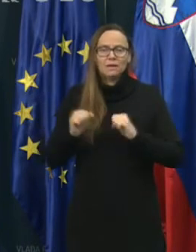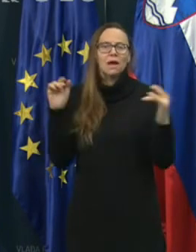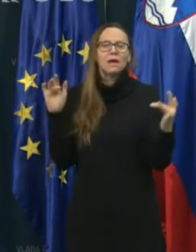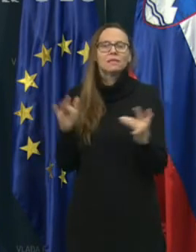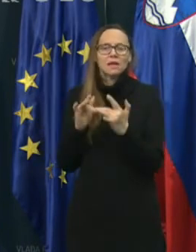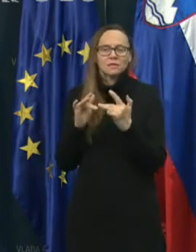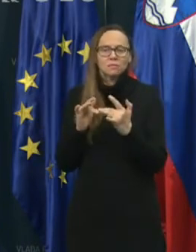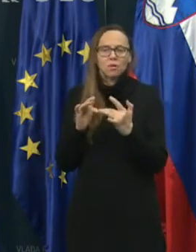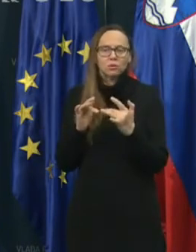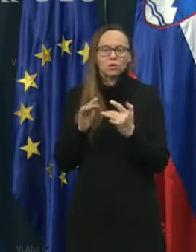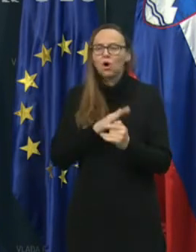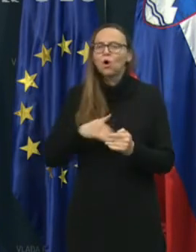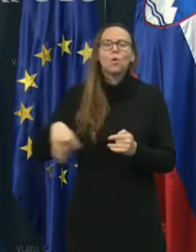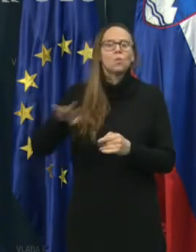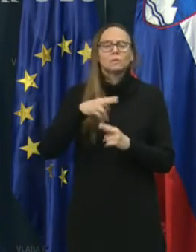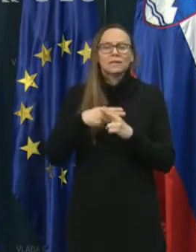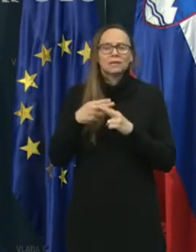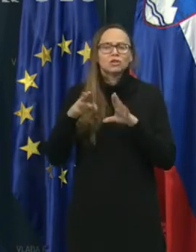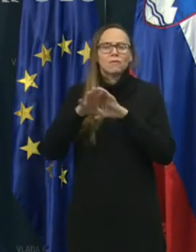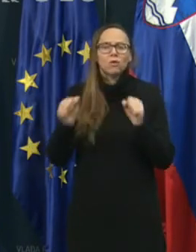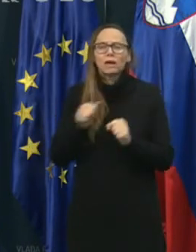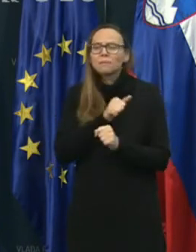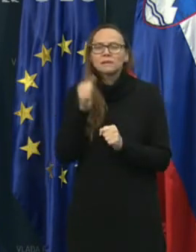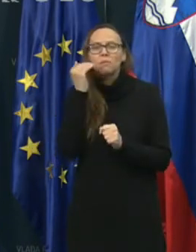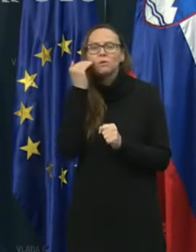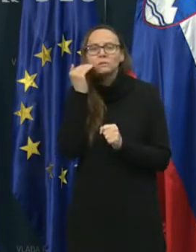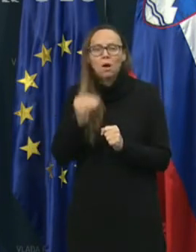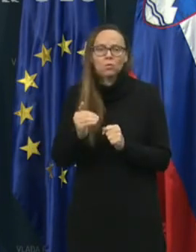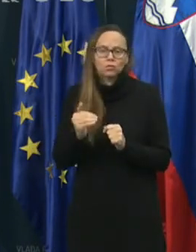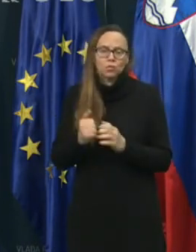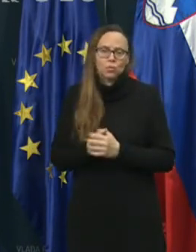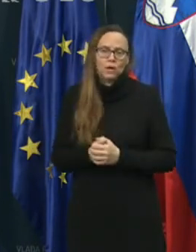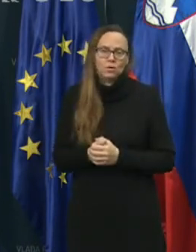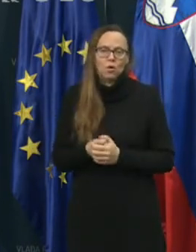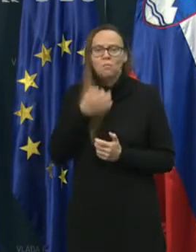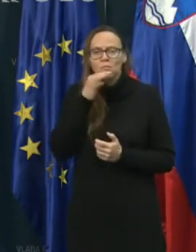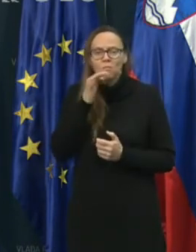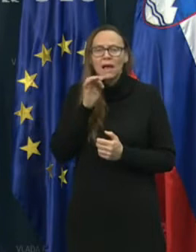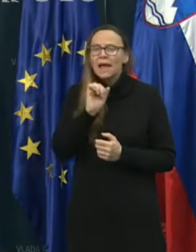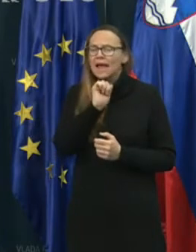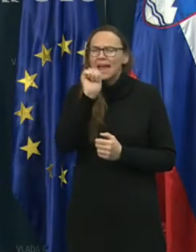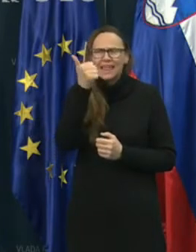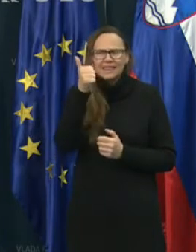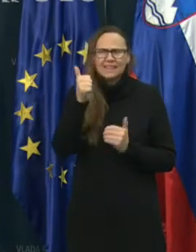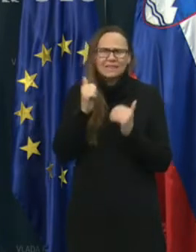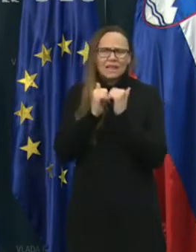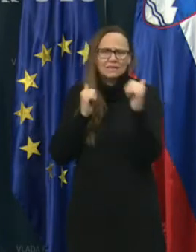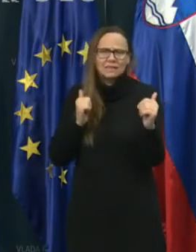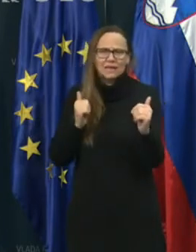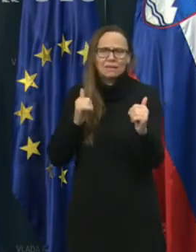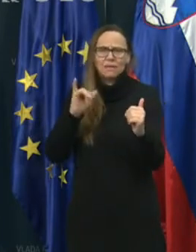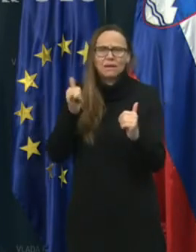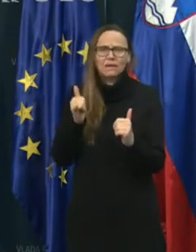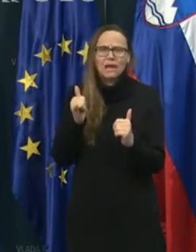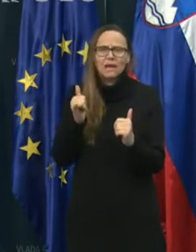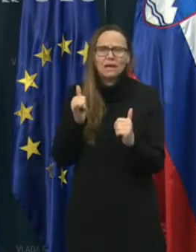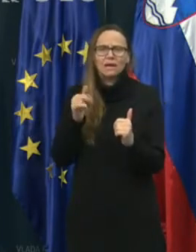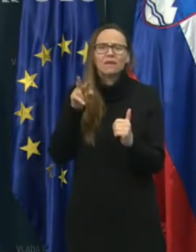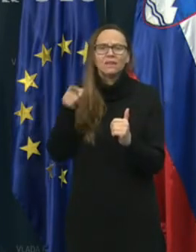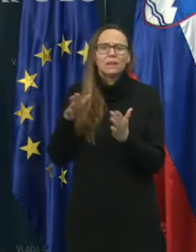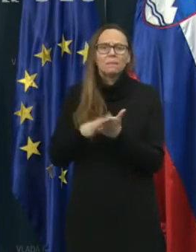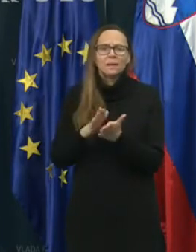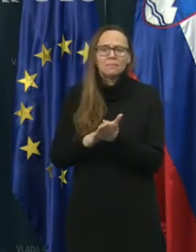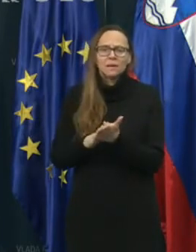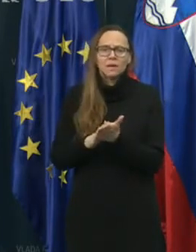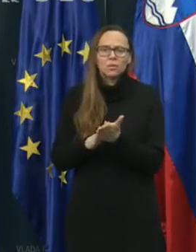Nasprotno, vse države ukrepe samo zaostrujejo. Edina izjema je v tem